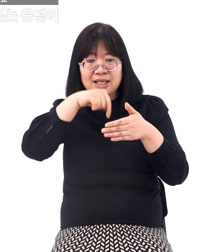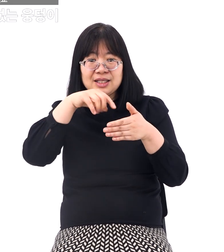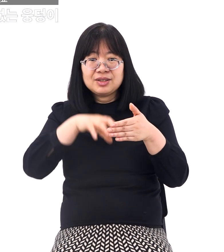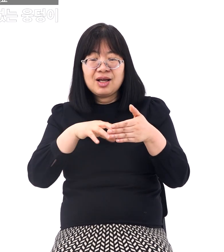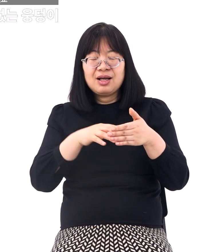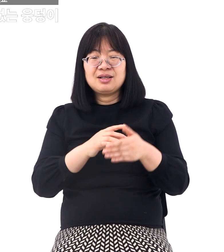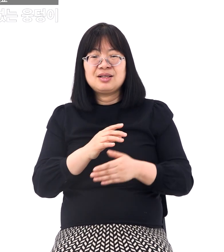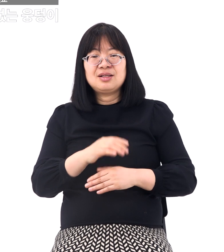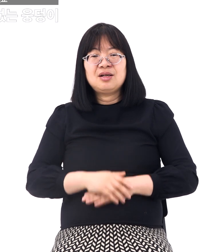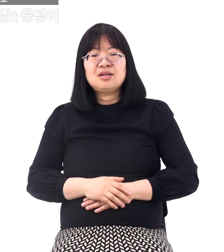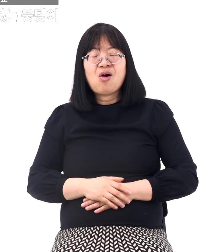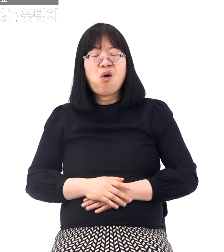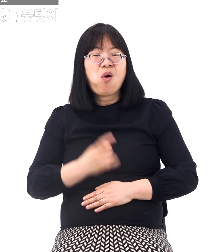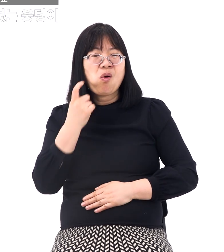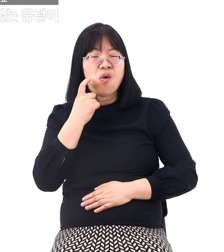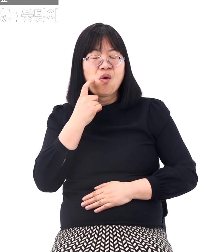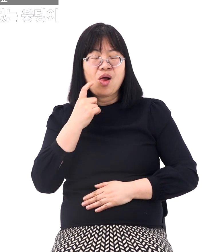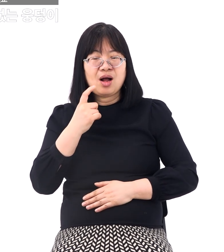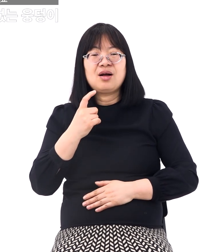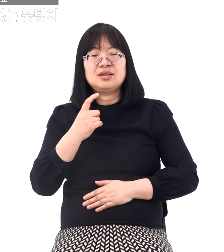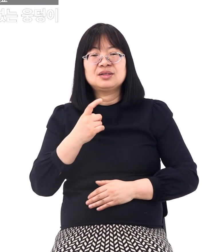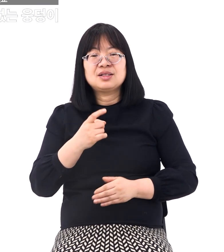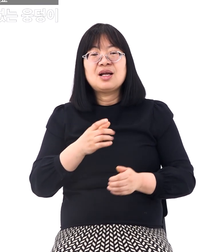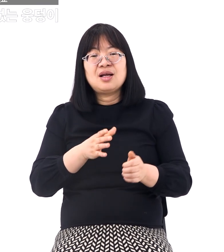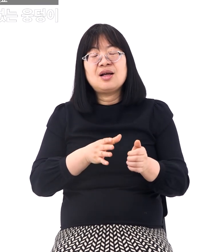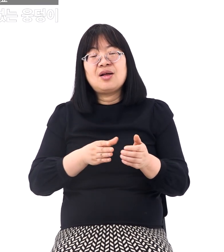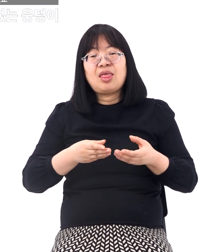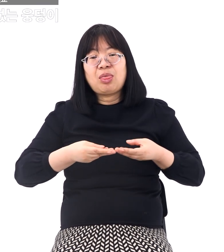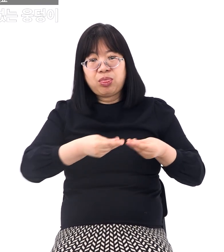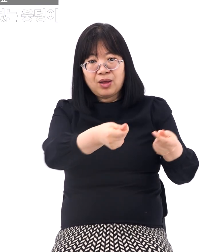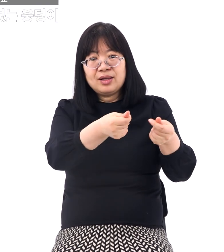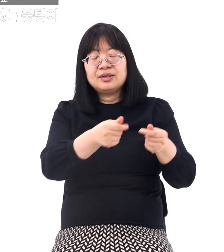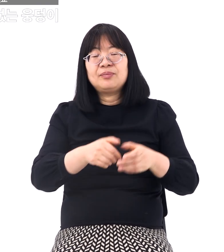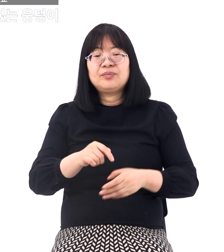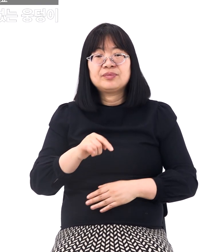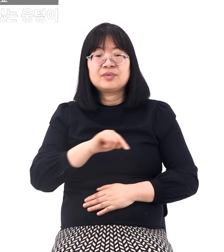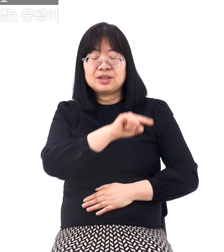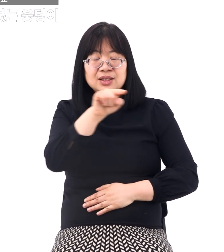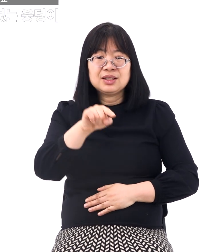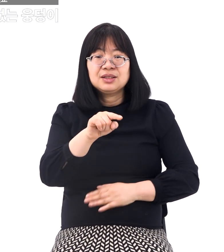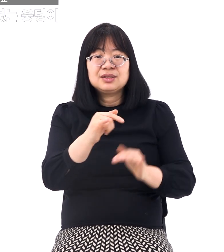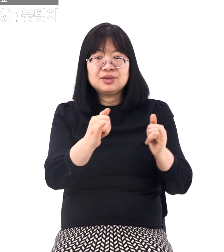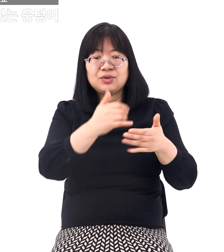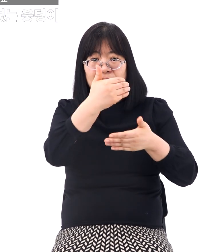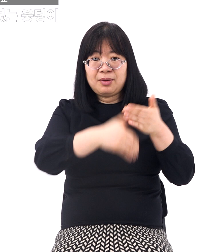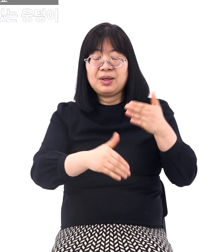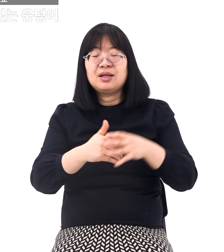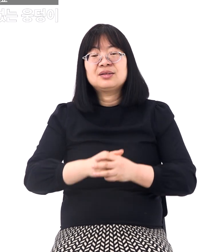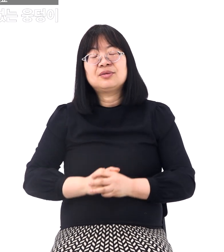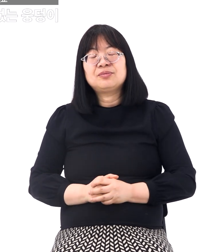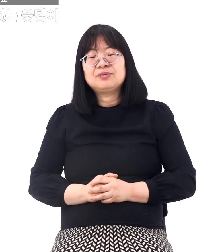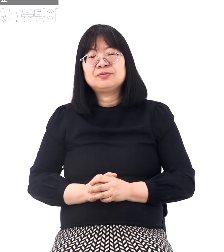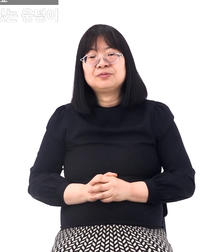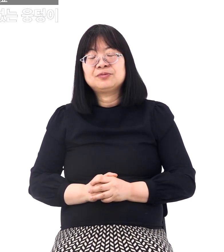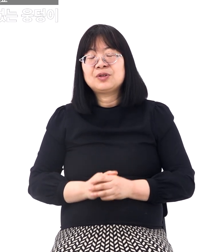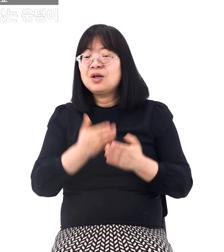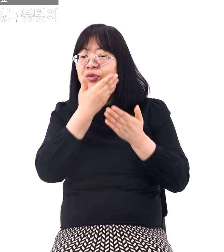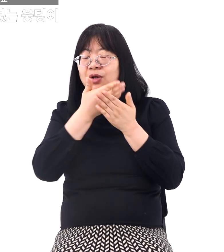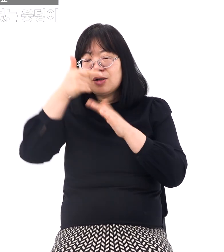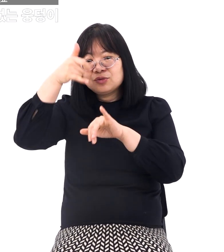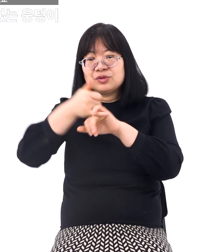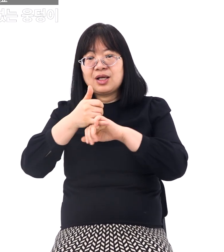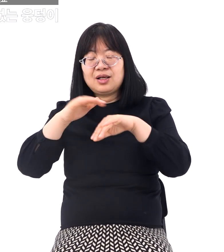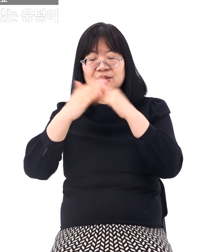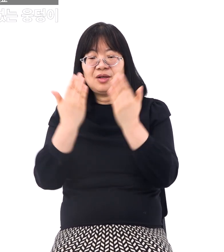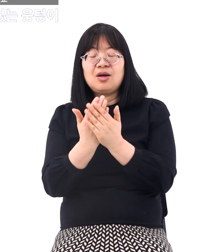것을 제거하리니 그들도 뭐예요? 남아서. 아주 중요한, 구약